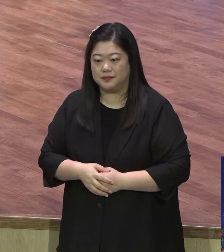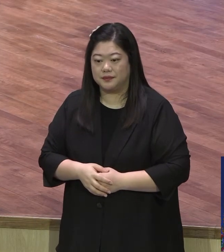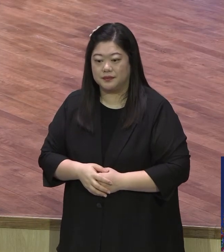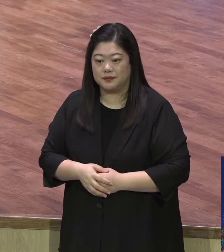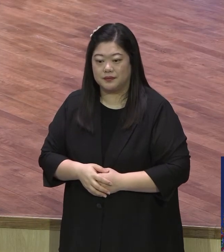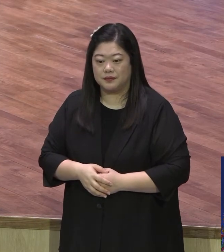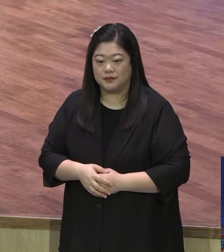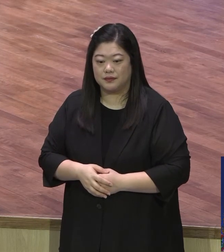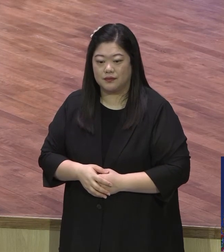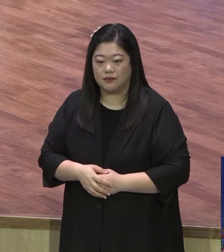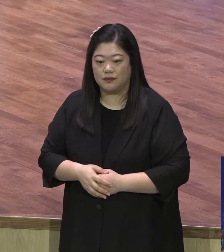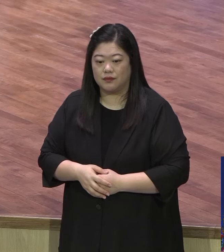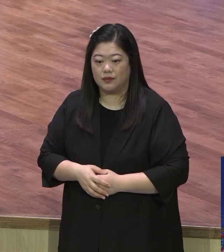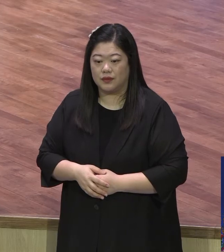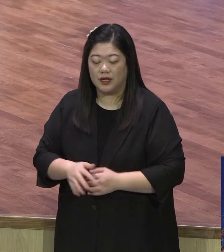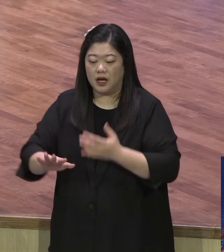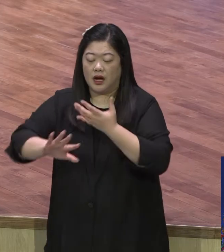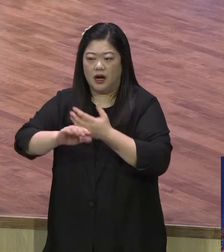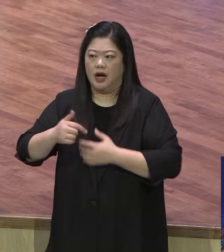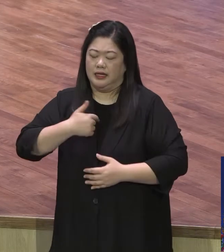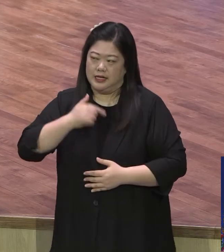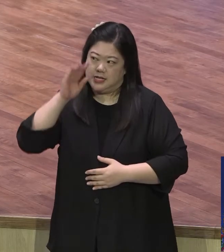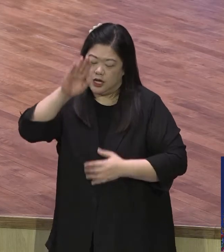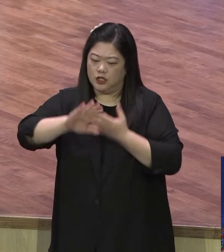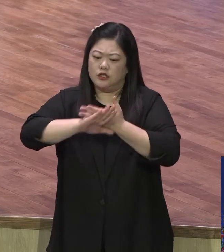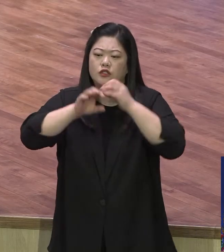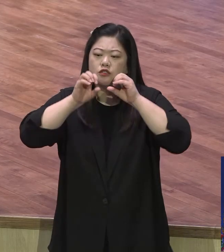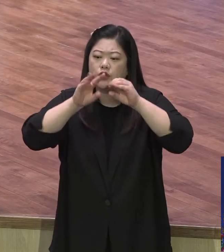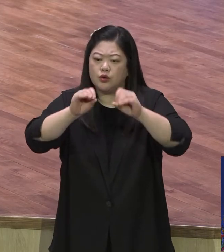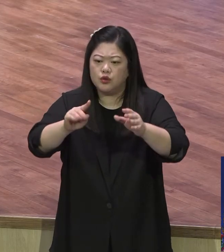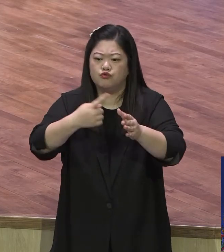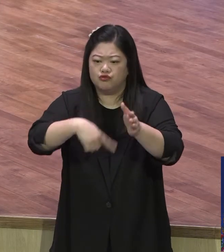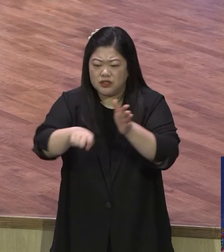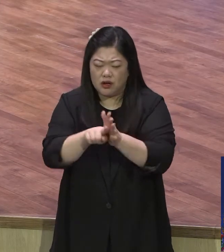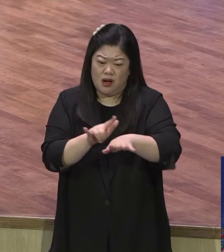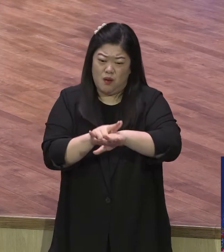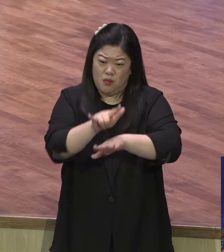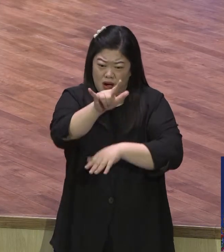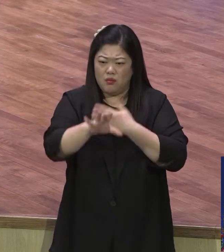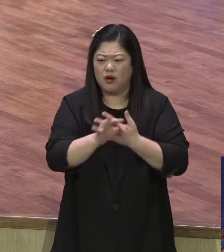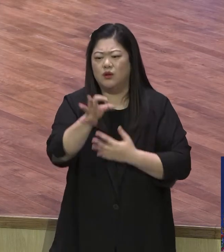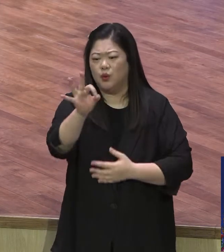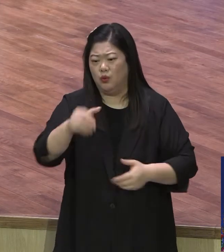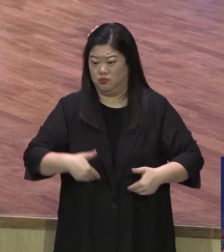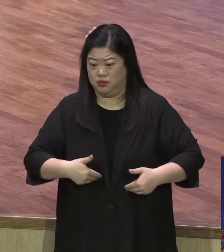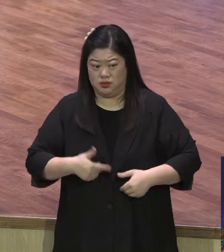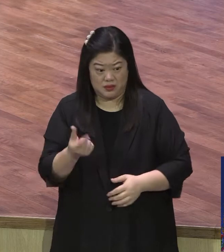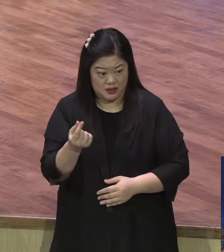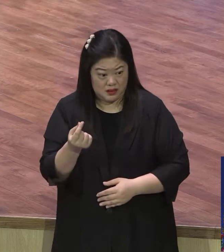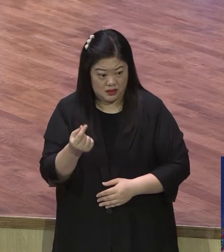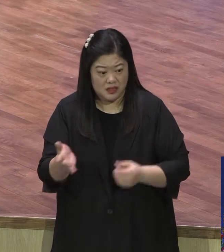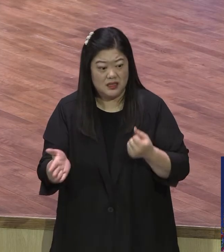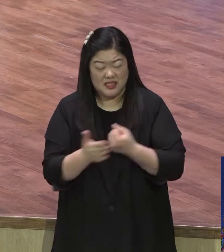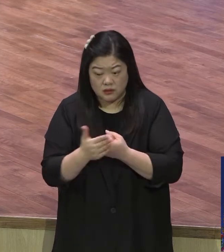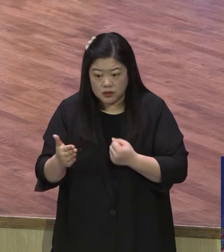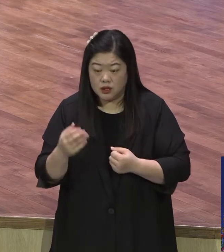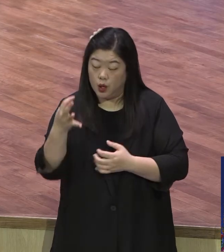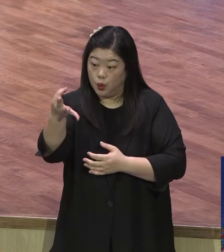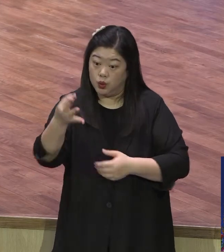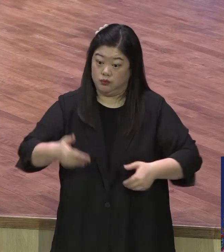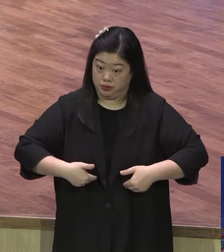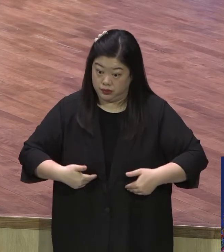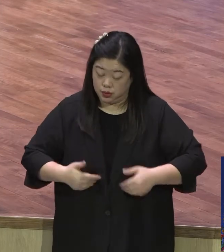있도록 여러분 경제 기반도 구축하시기 바랍니다 빛의 경제 보금 경제를 회복하는 분명한 이유가 있어요 체력도 키워야